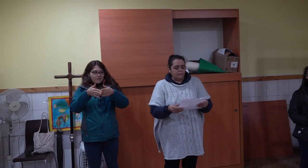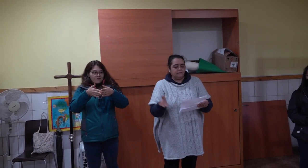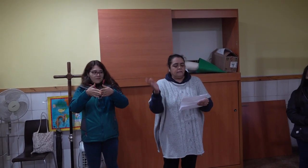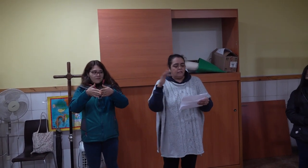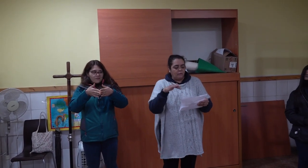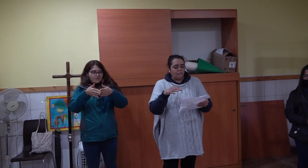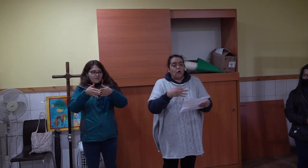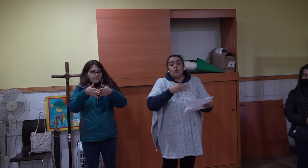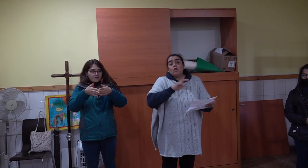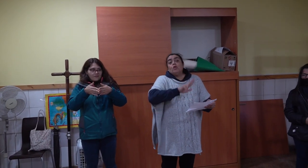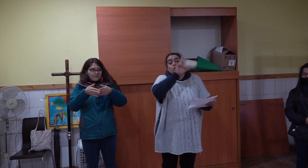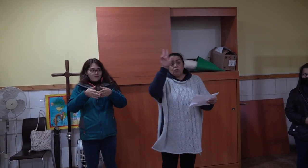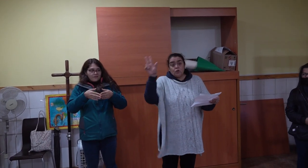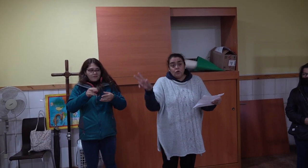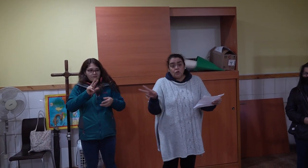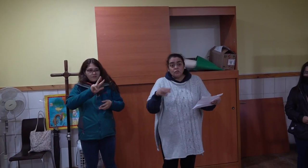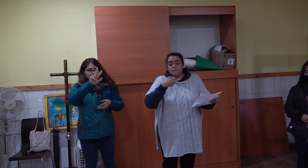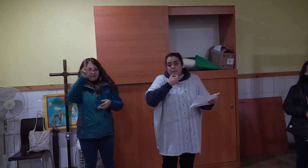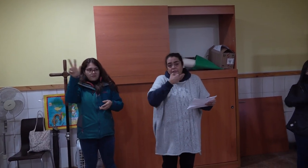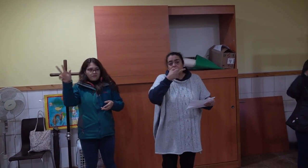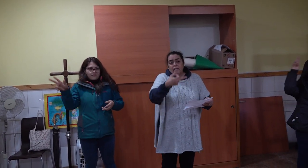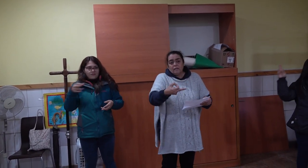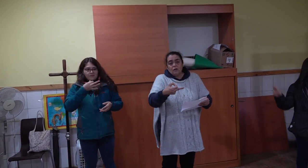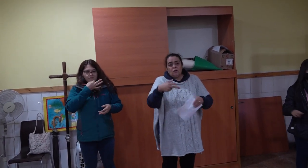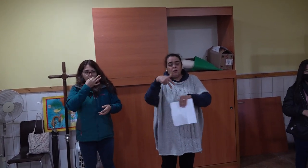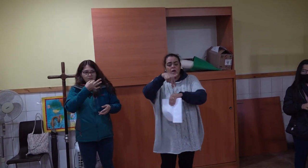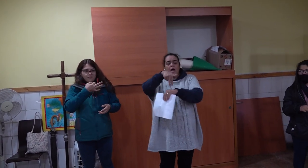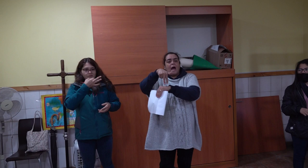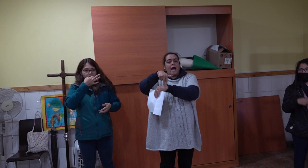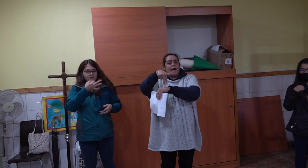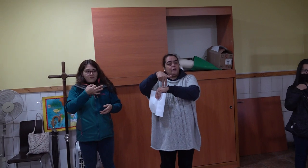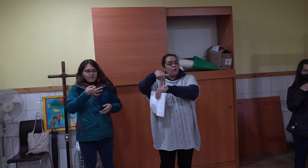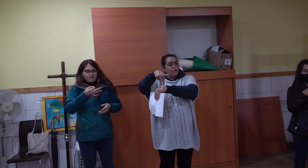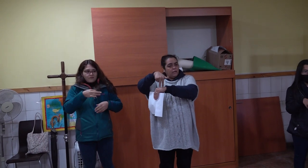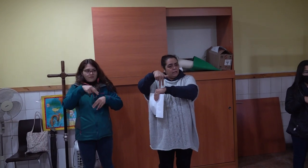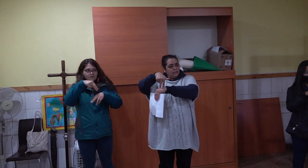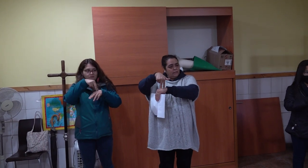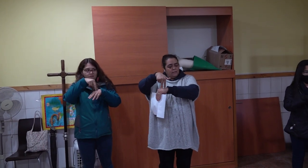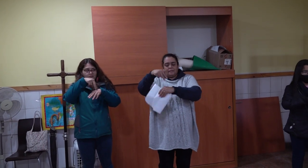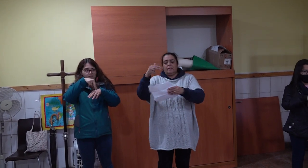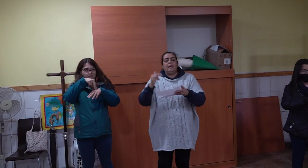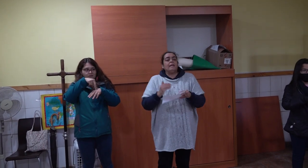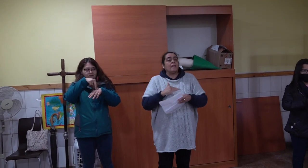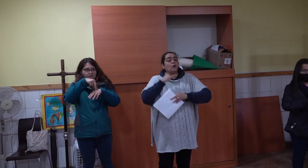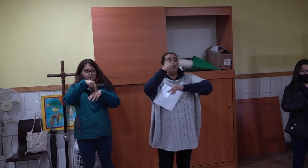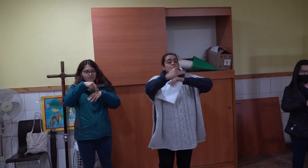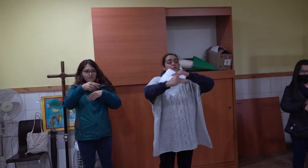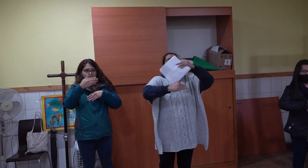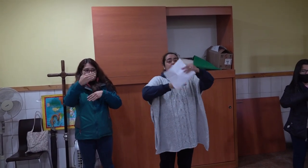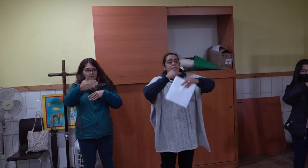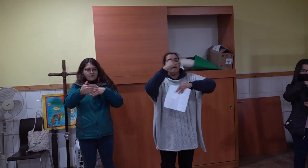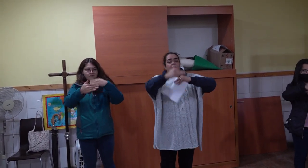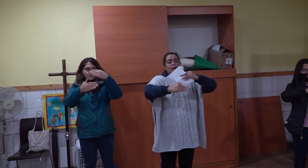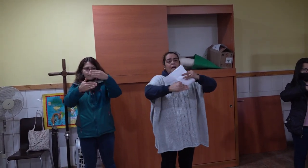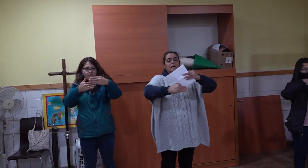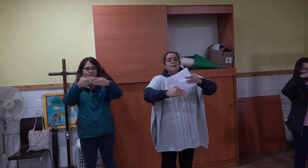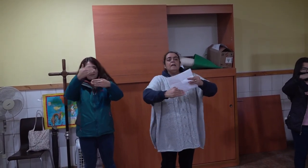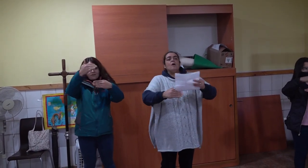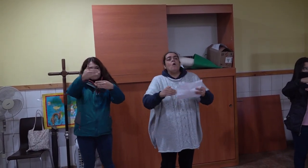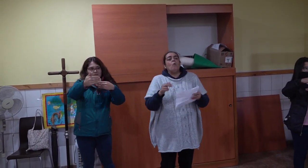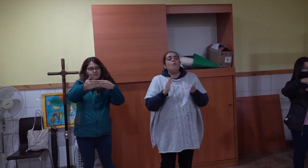una arca. De nuevo, Dios dijo a Noé que